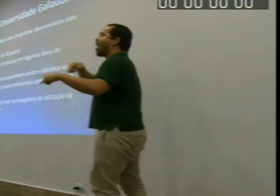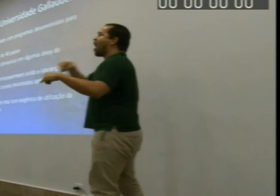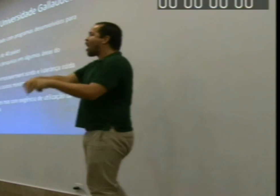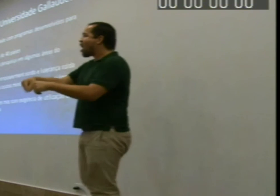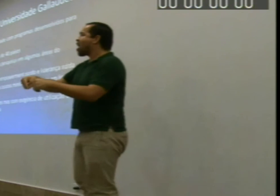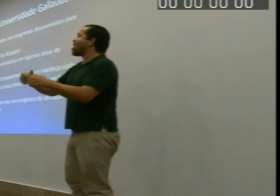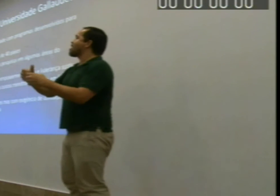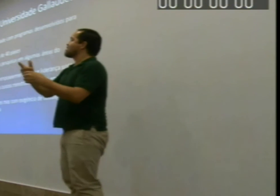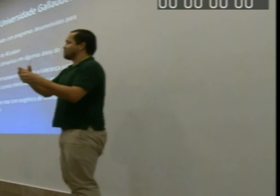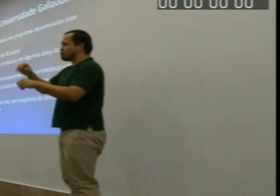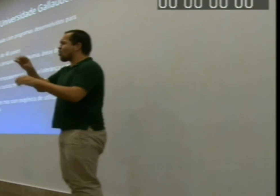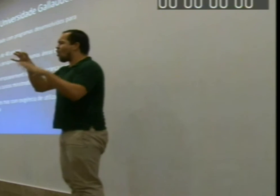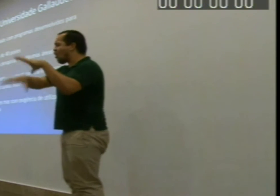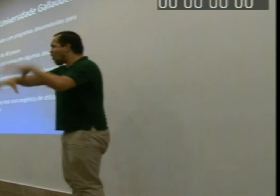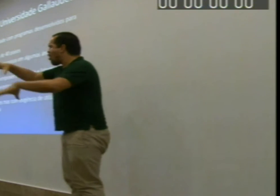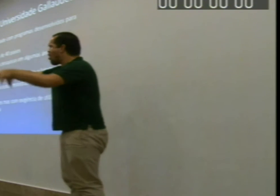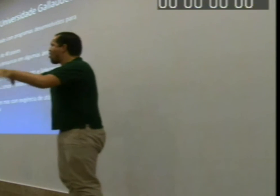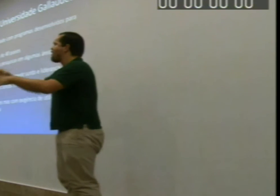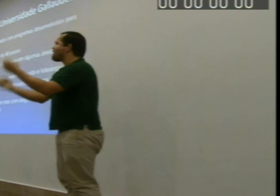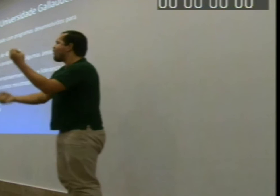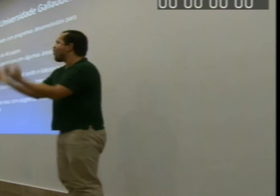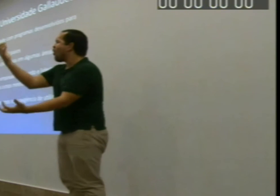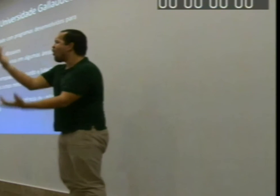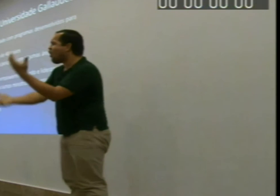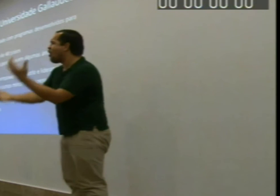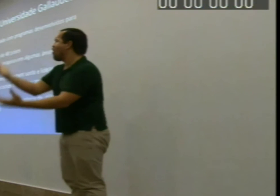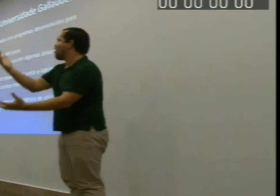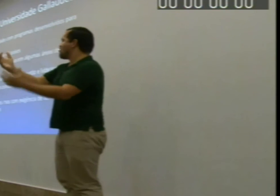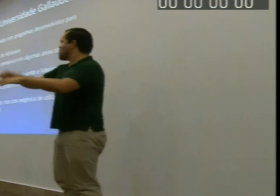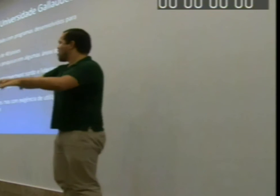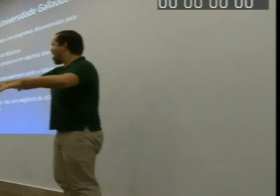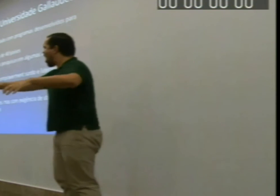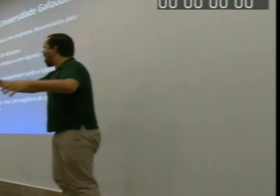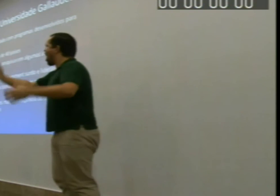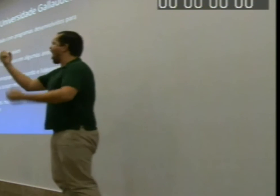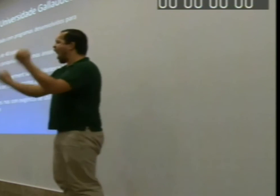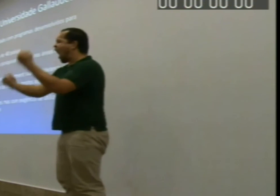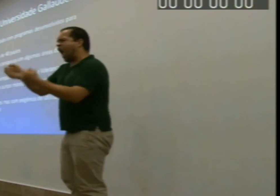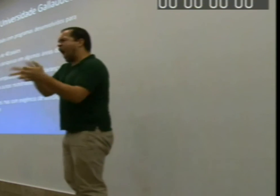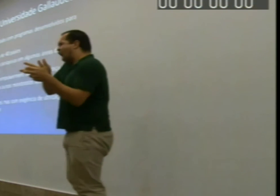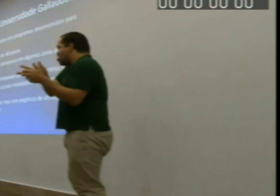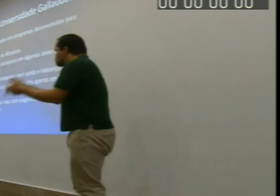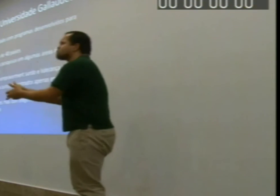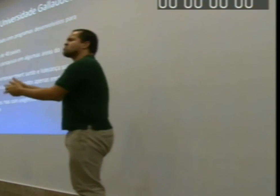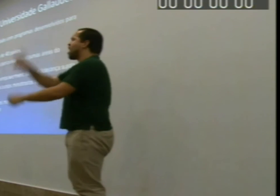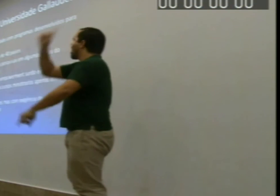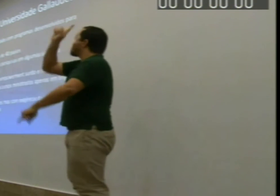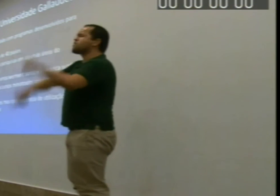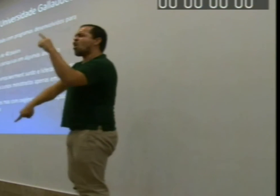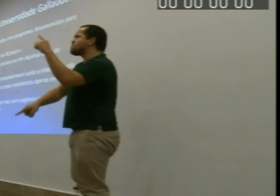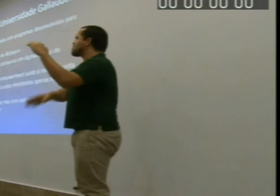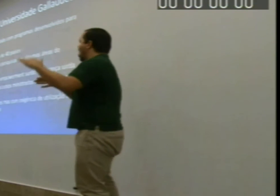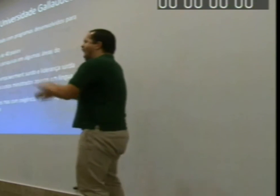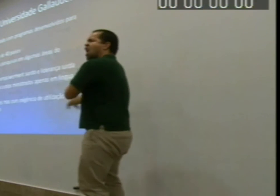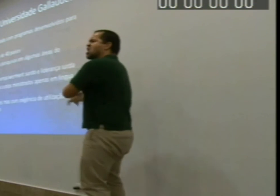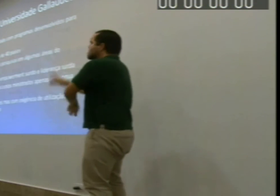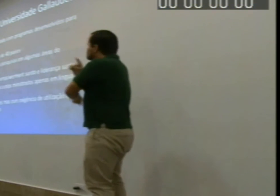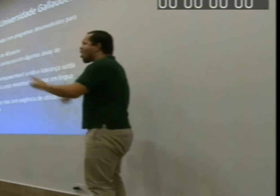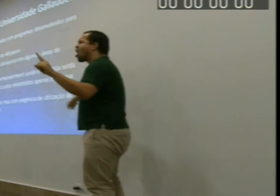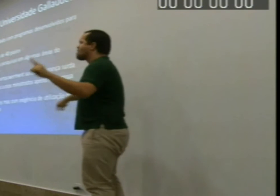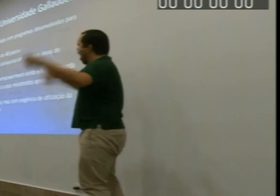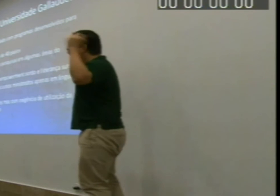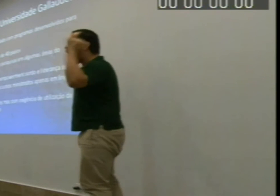a galal e fez colocou fogo fizeram uma verdadeira